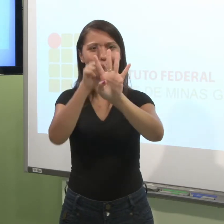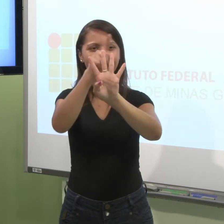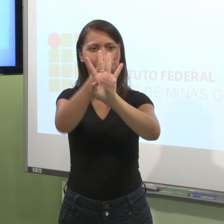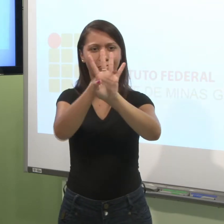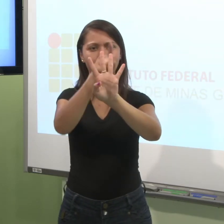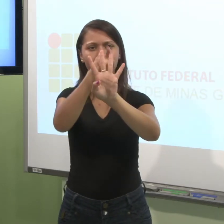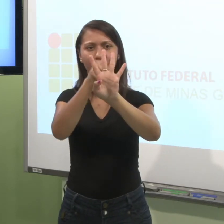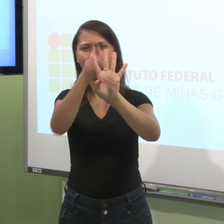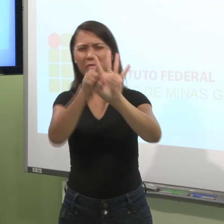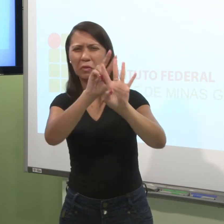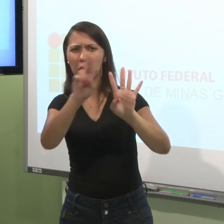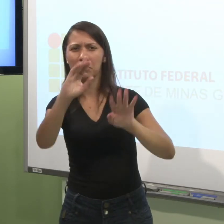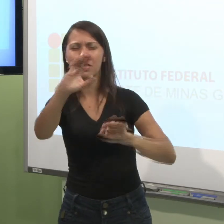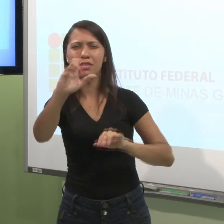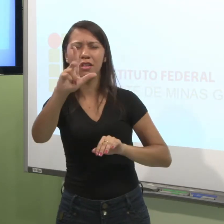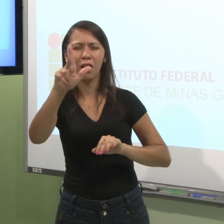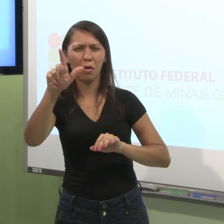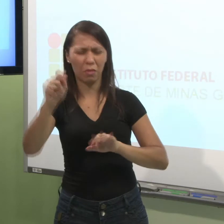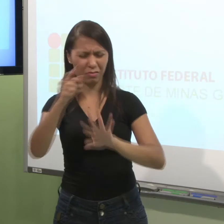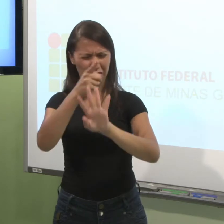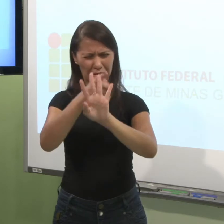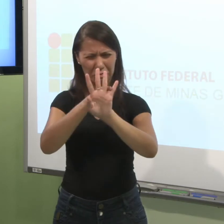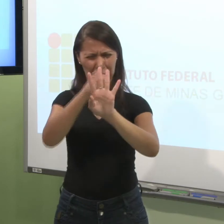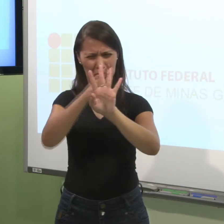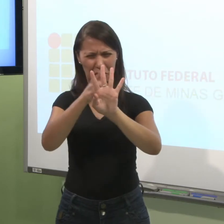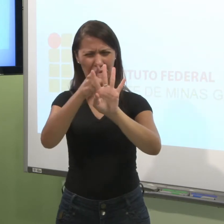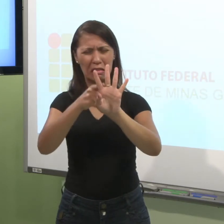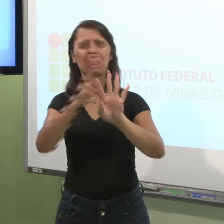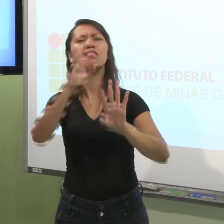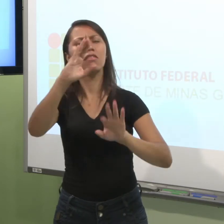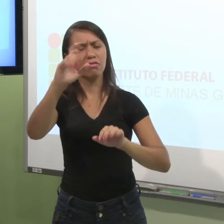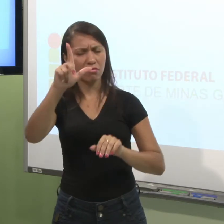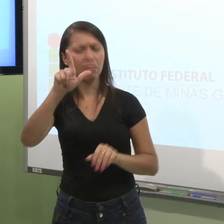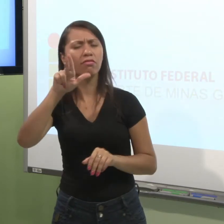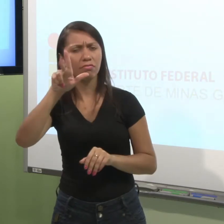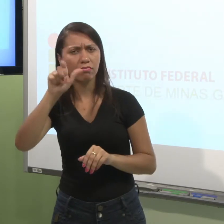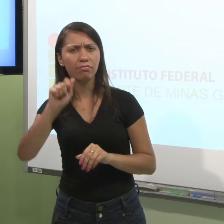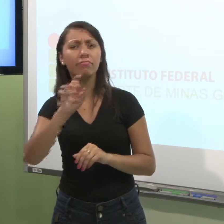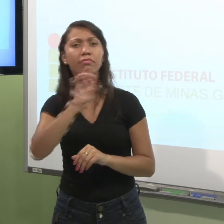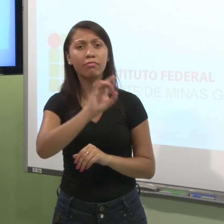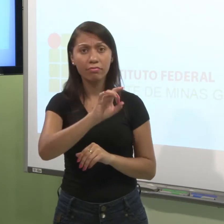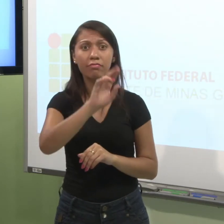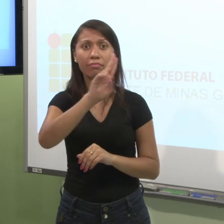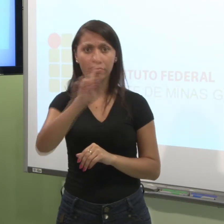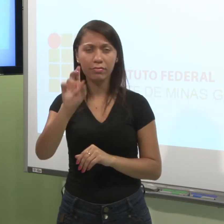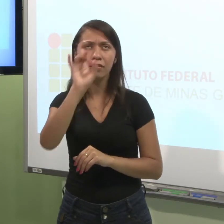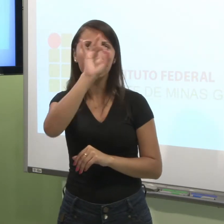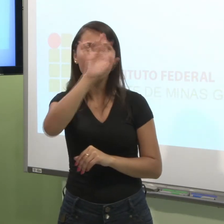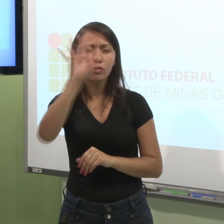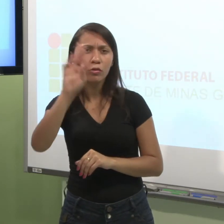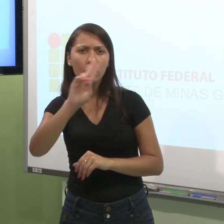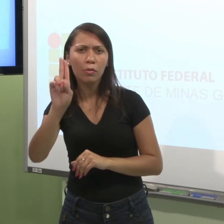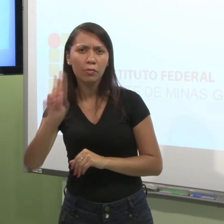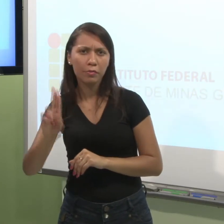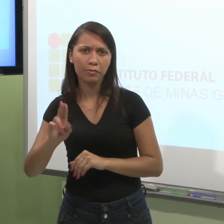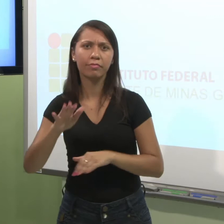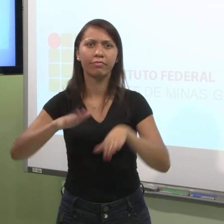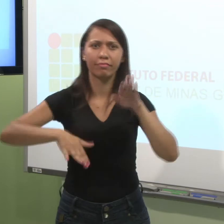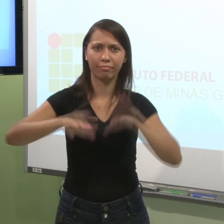célula. Célula? Sim, célula. Cada célula tem um nome e esse nome é dado pelo nome da coluna e da